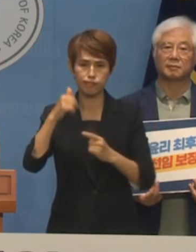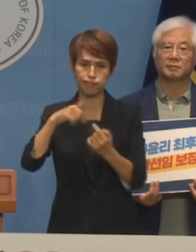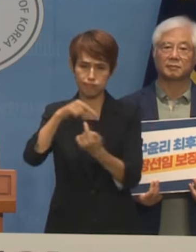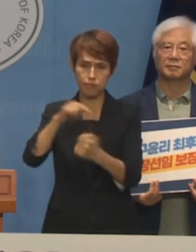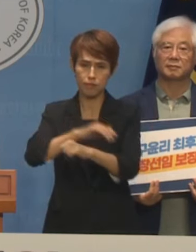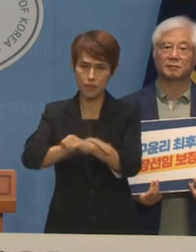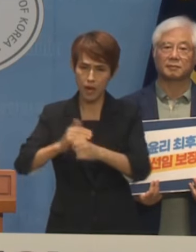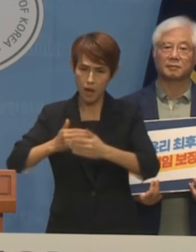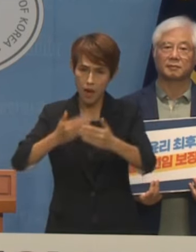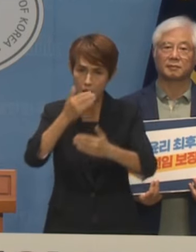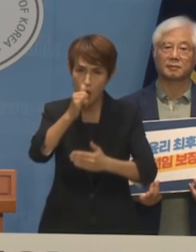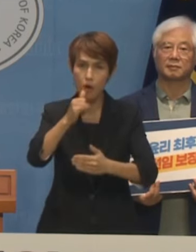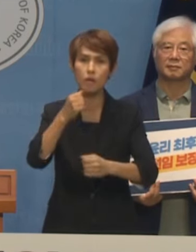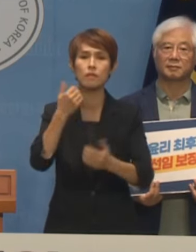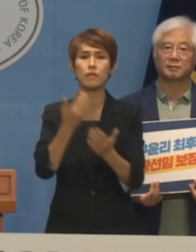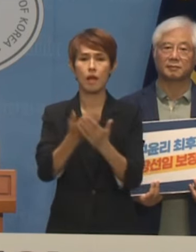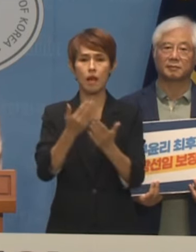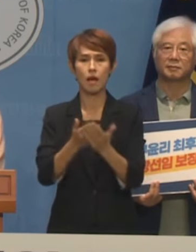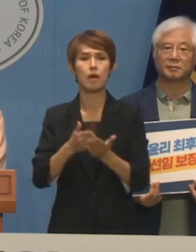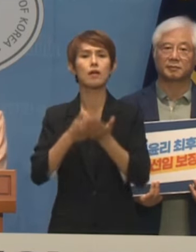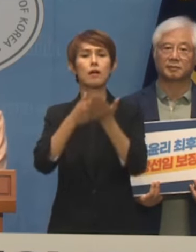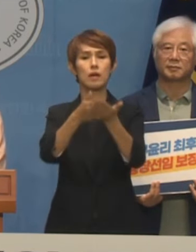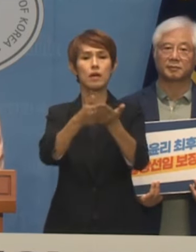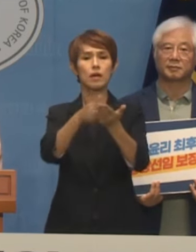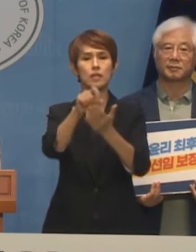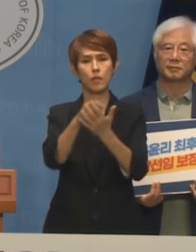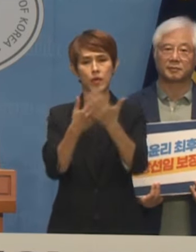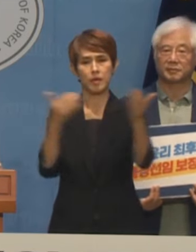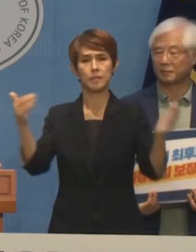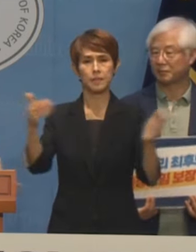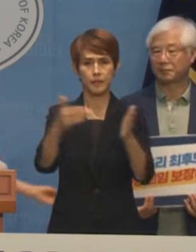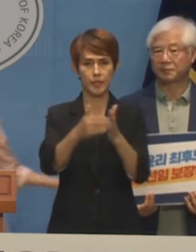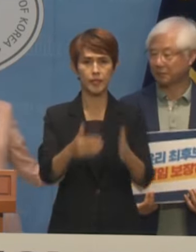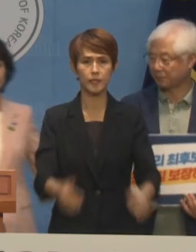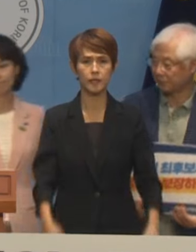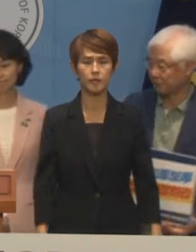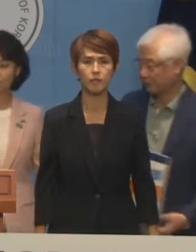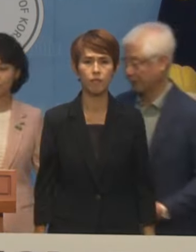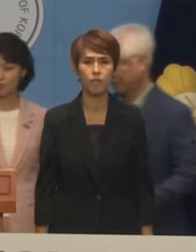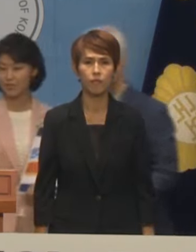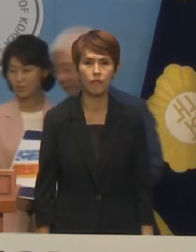강력하게 촉구하며 기자회견을 마칩니다. 강경숙이었습니다.